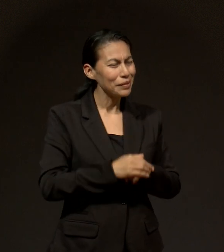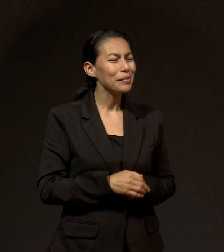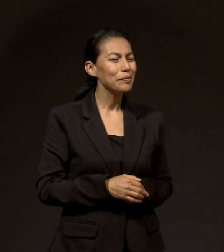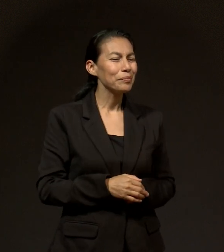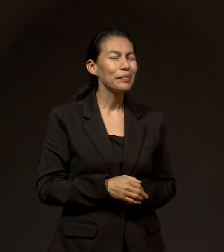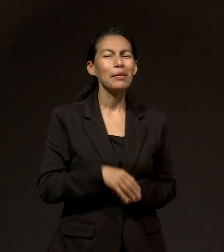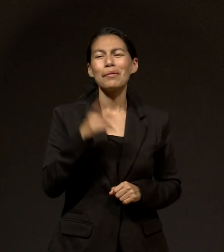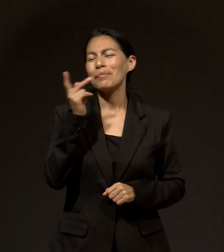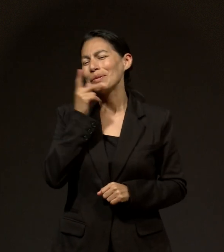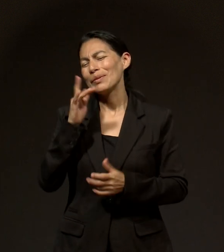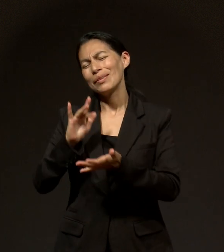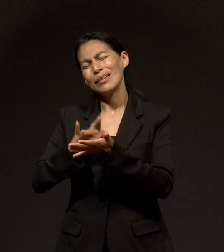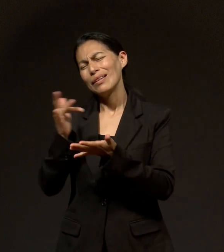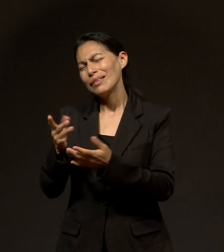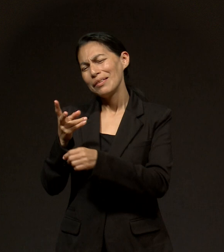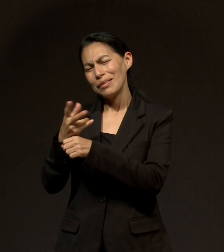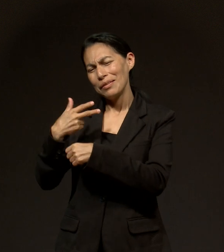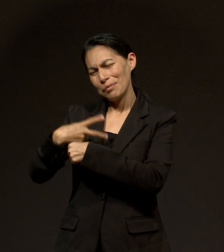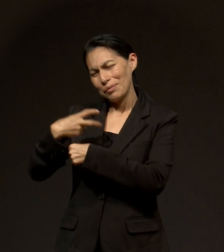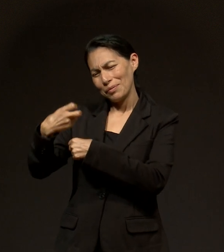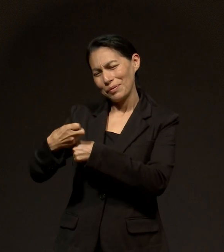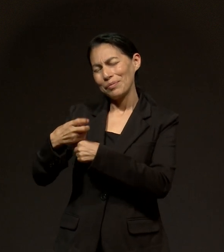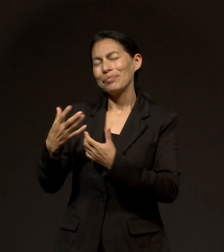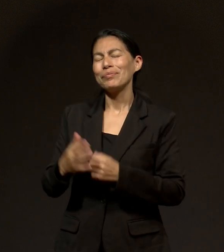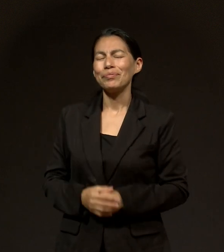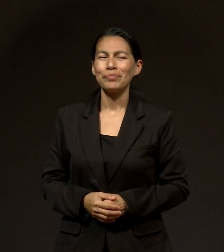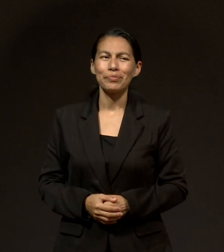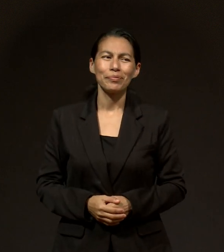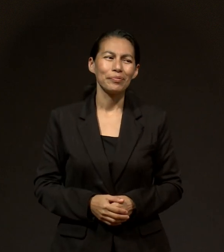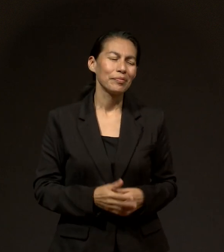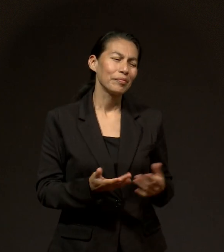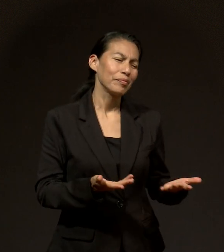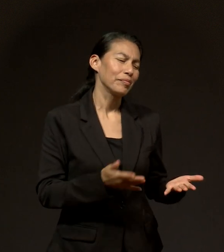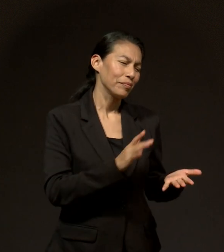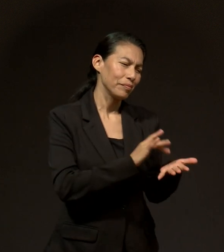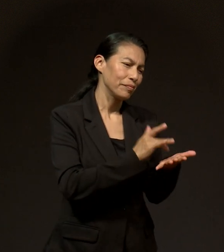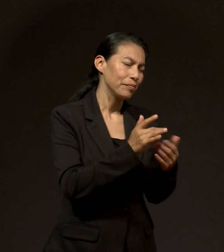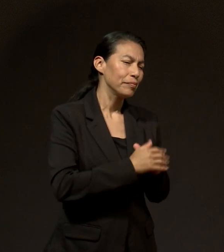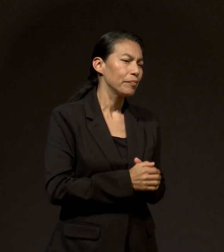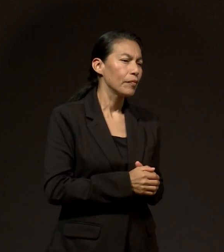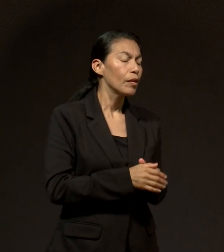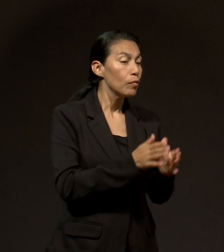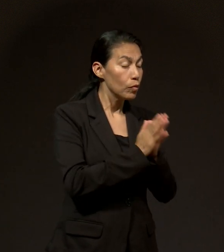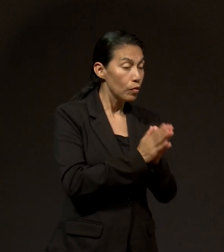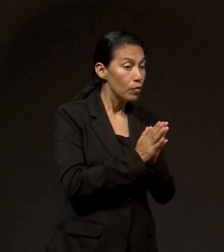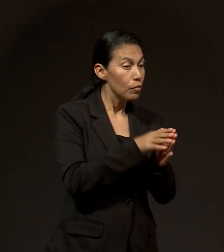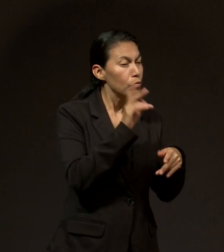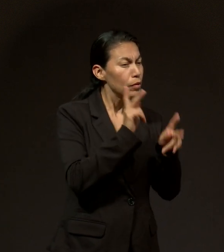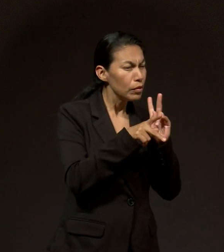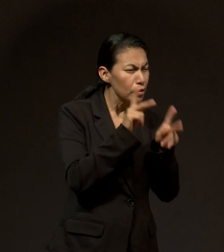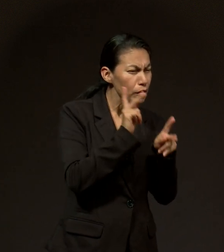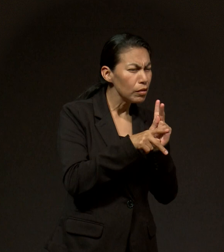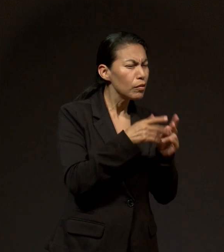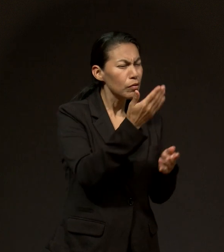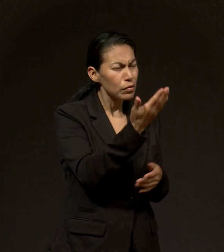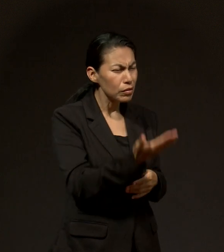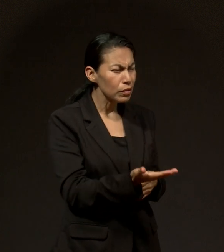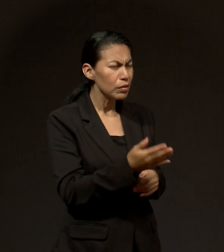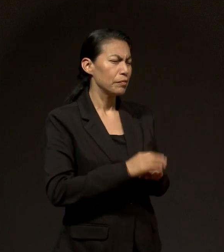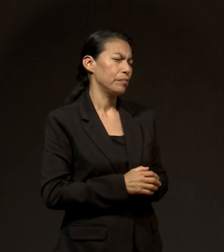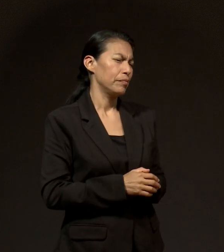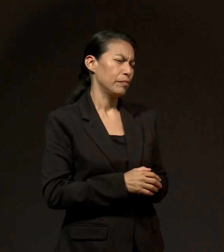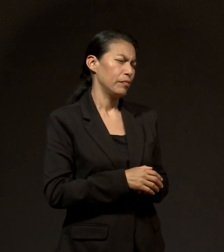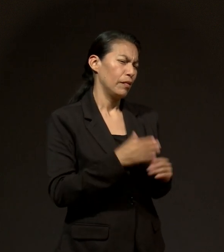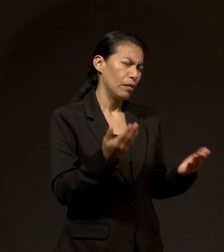noches. Muchas gracias a usted por haberme invitado. Al contrario, cuéntanos algo acerca de ti, Bania,